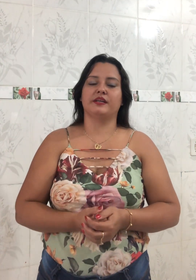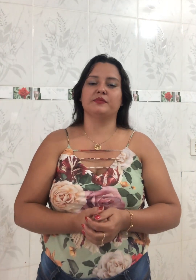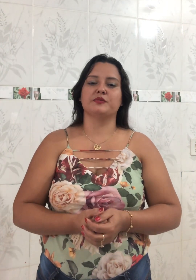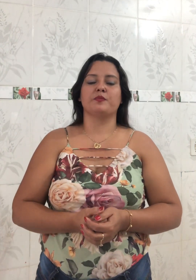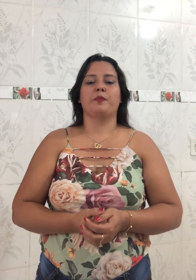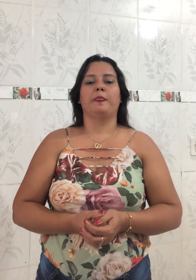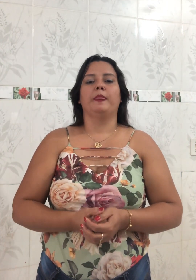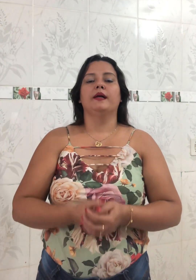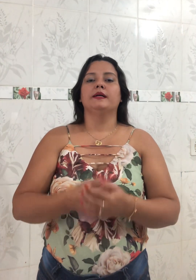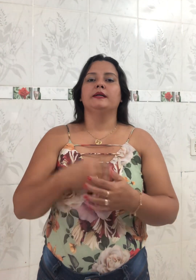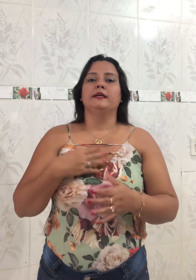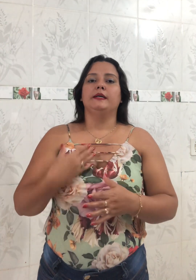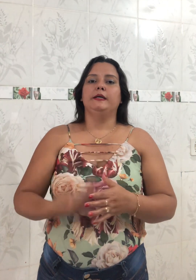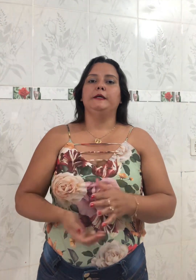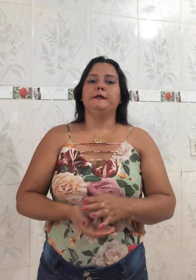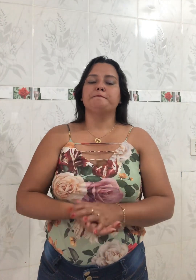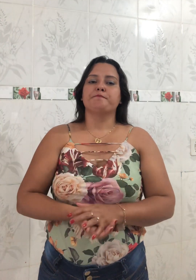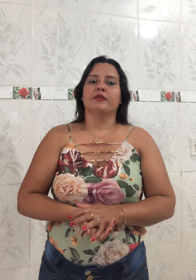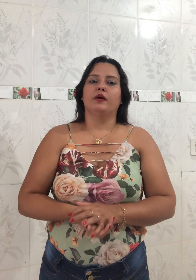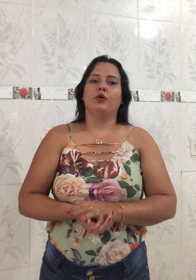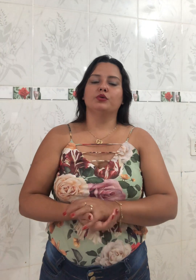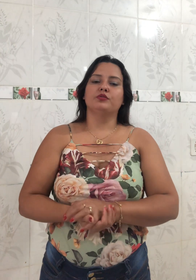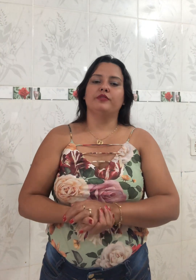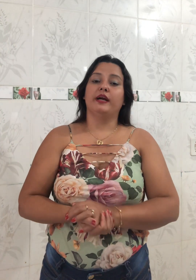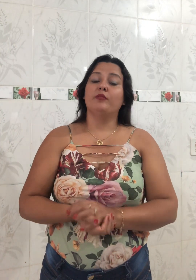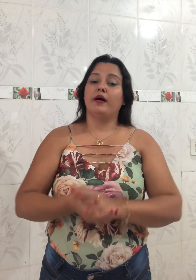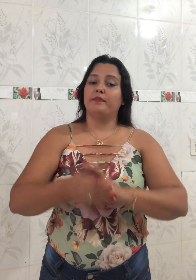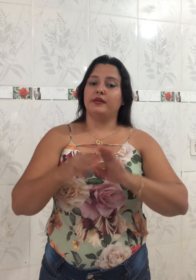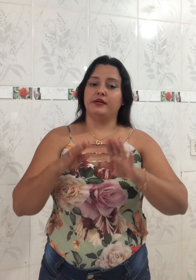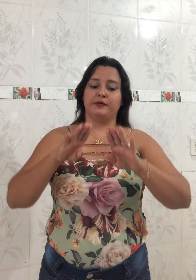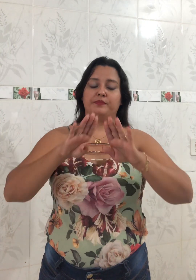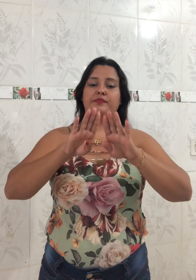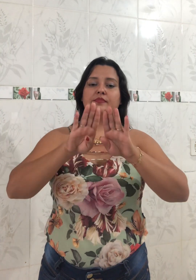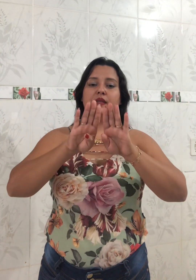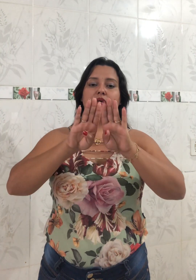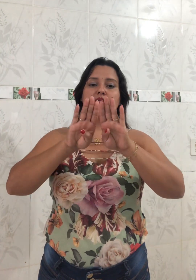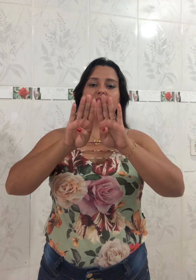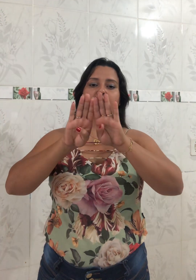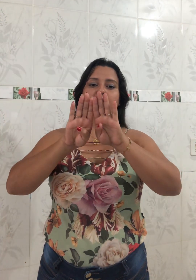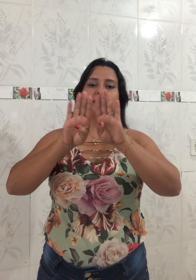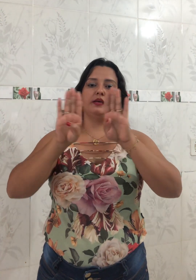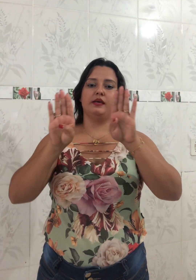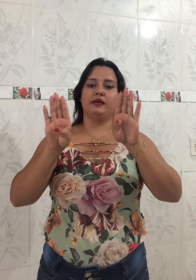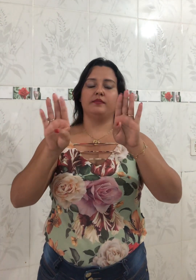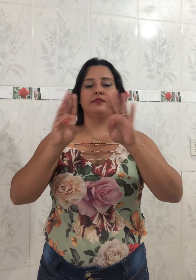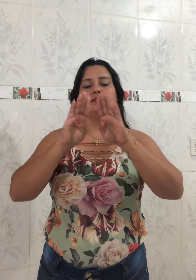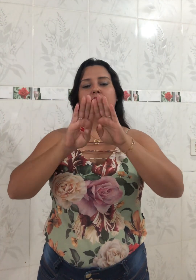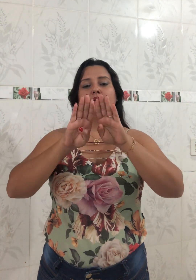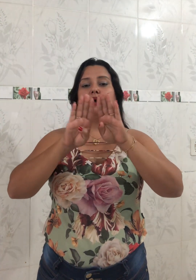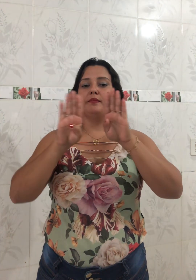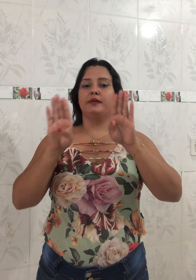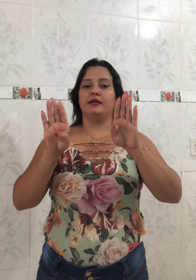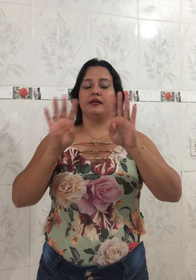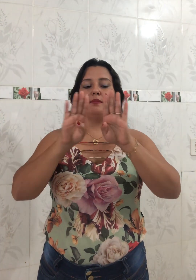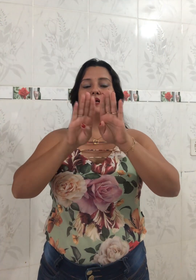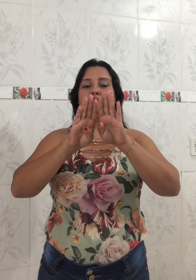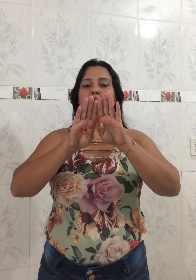verbos. E outro verbo, abrir. Esse verbo aqui, abrir, mas o